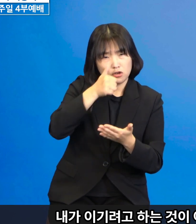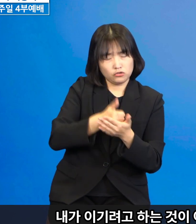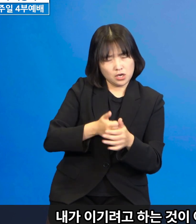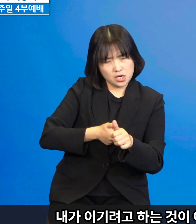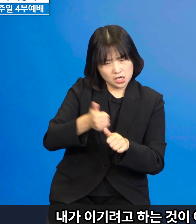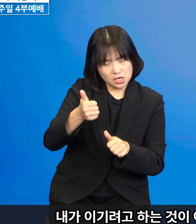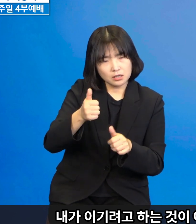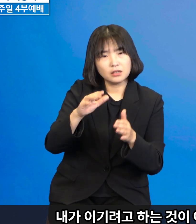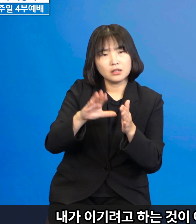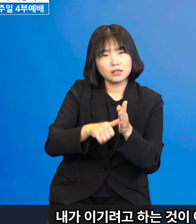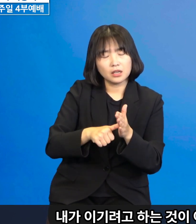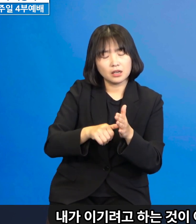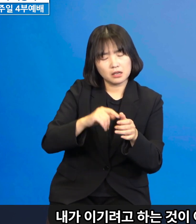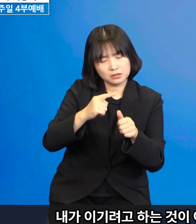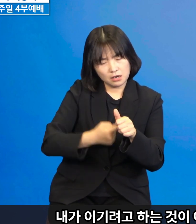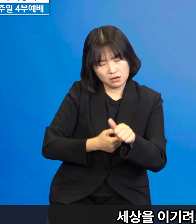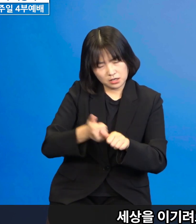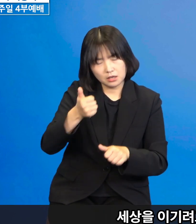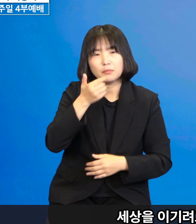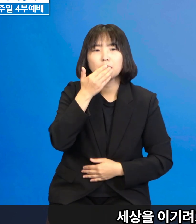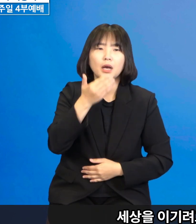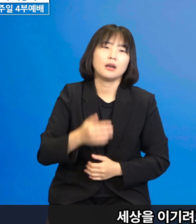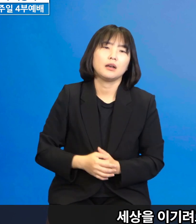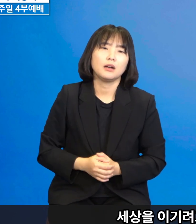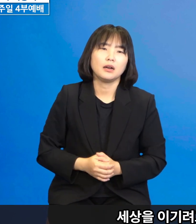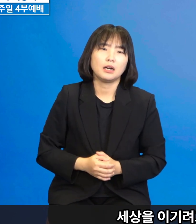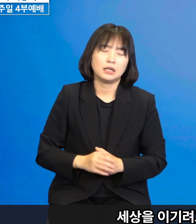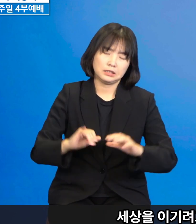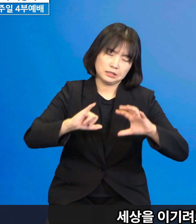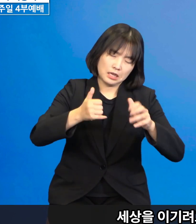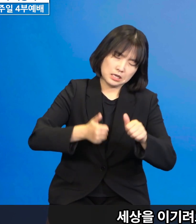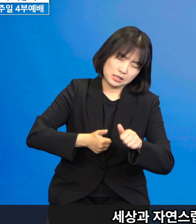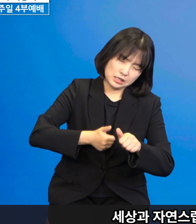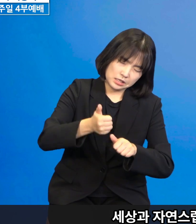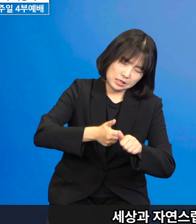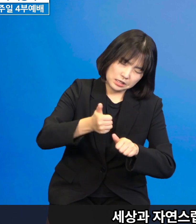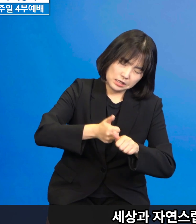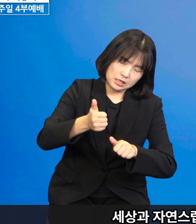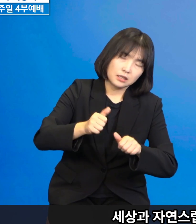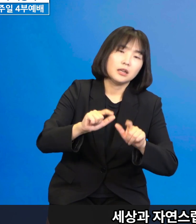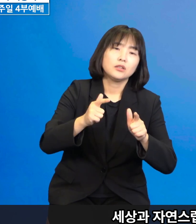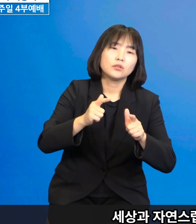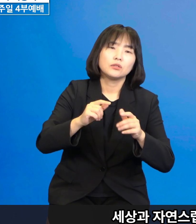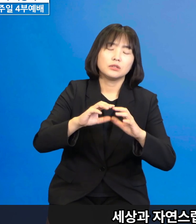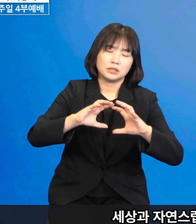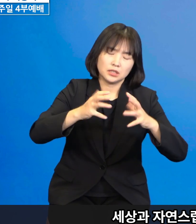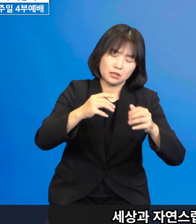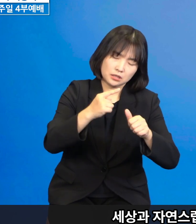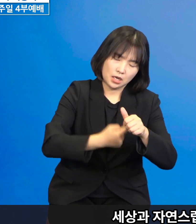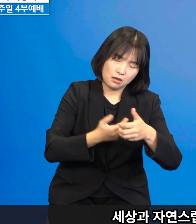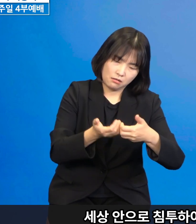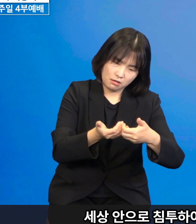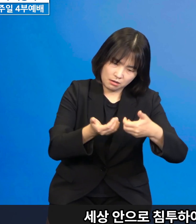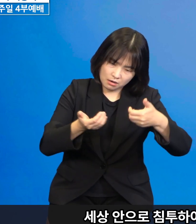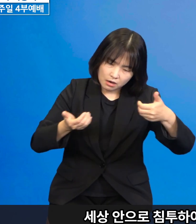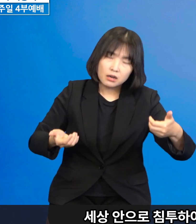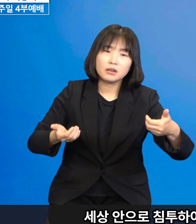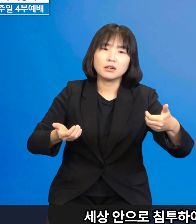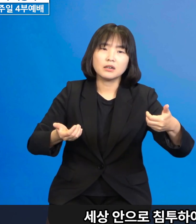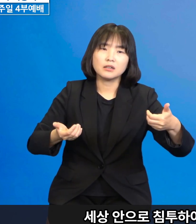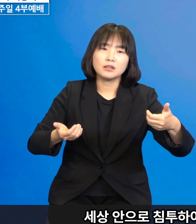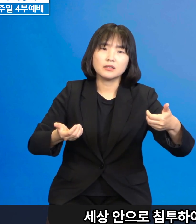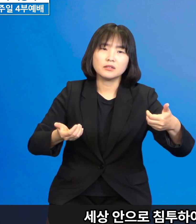아니라 이겨지게 되는 것입니다. 세상을 이기려고 하는 것이 아니라 세상과 자연스럽게 멀어지게 되면서 세상